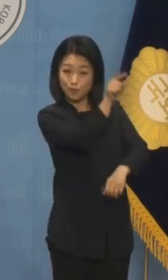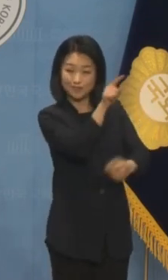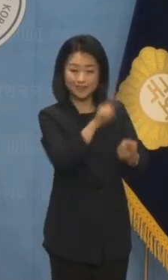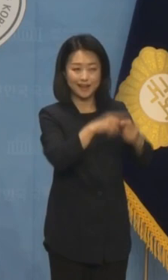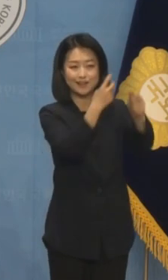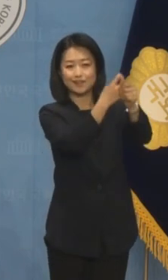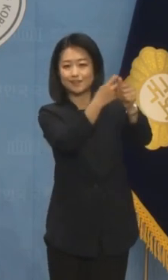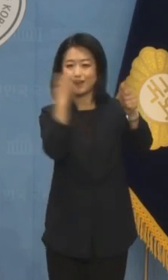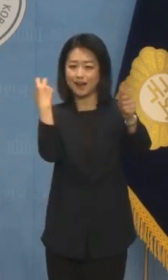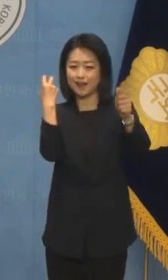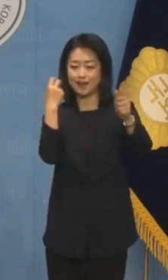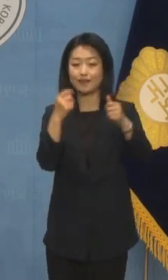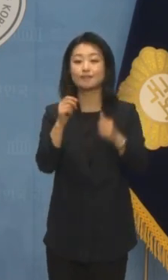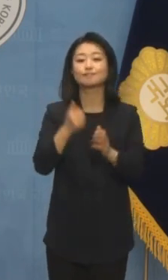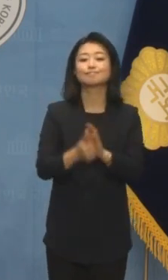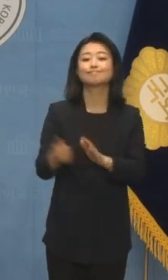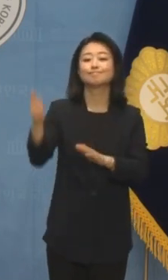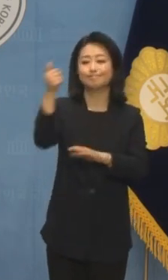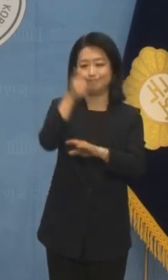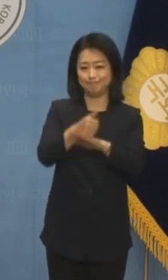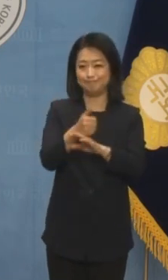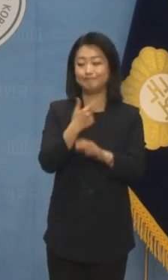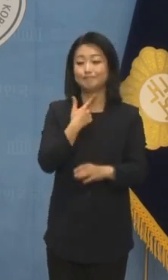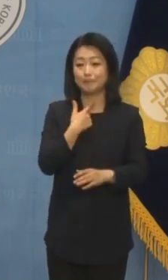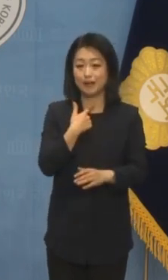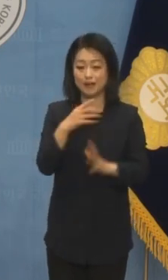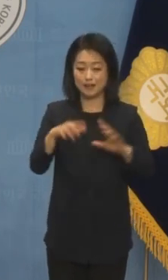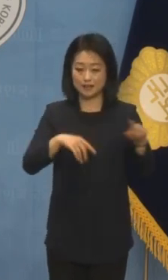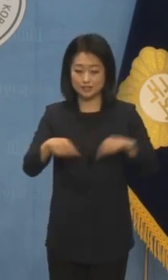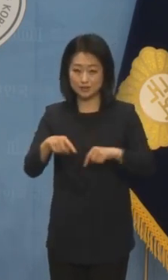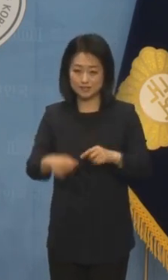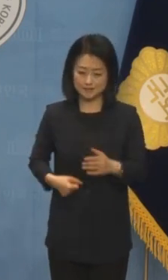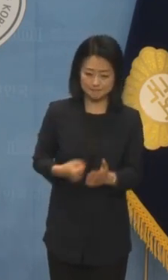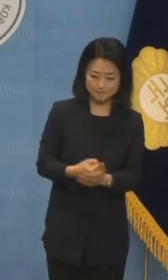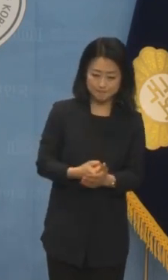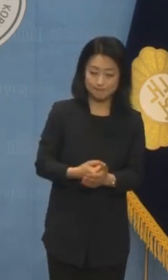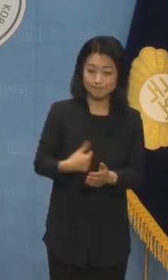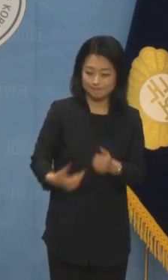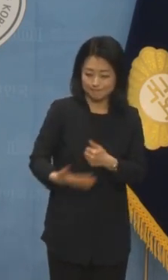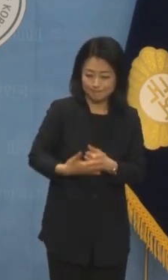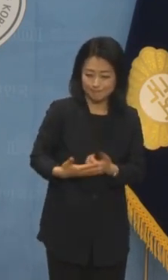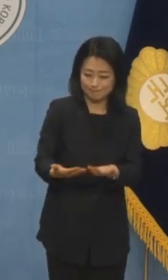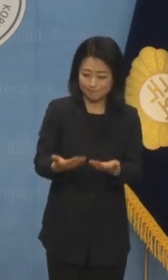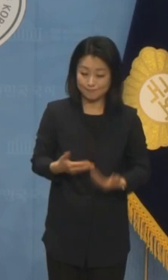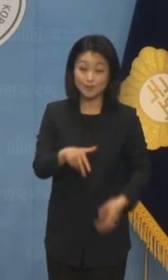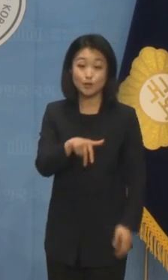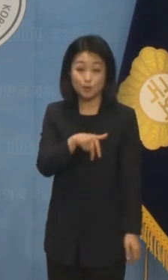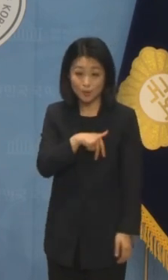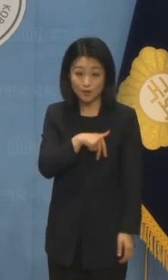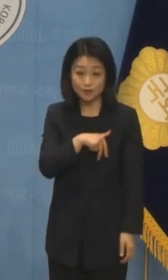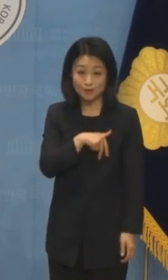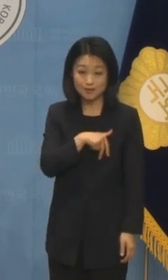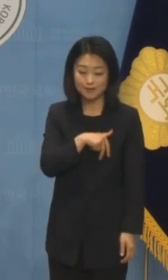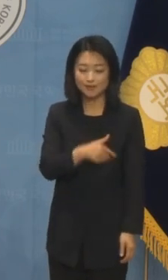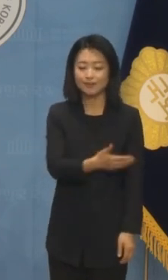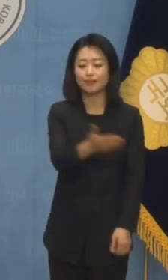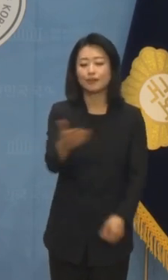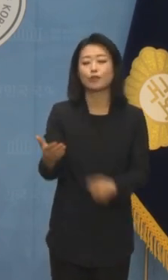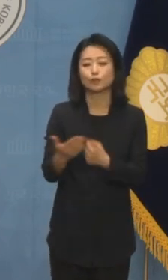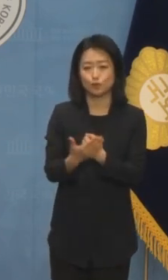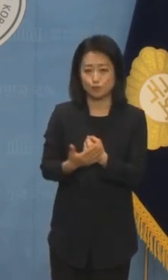탄핵에 성공했습니다. 그때 정치적 결단과 저를 믿고 함께해 주신 의원님들이 아니